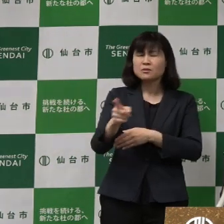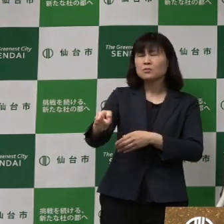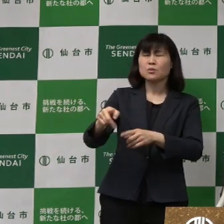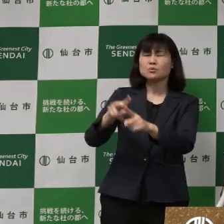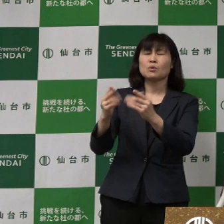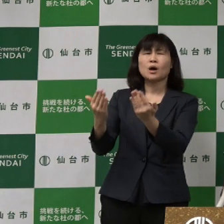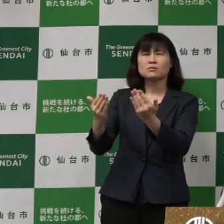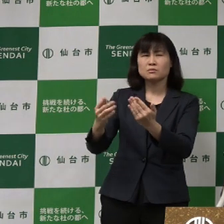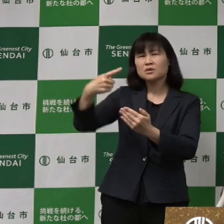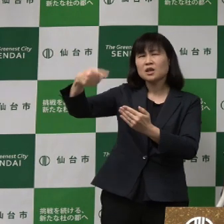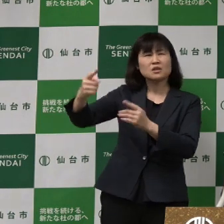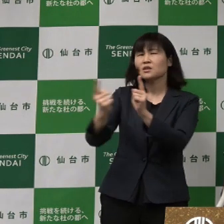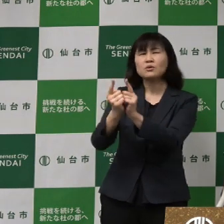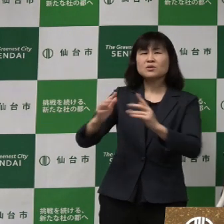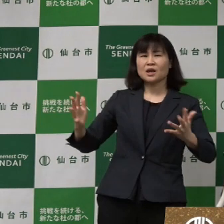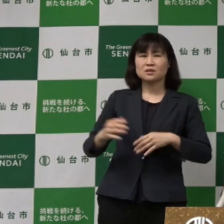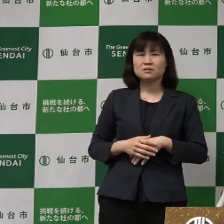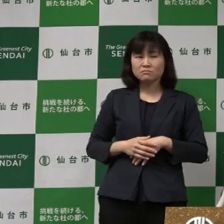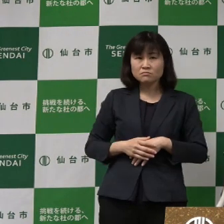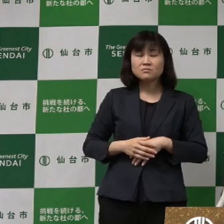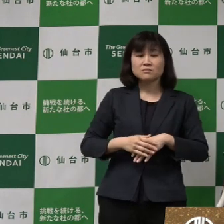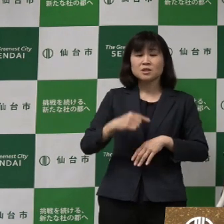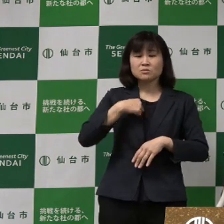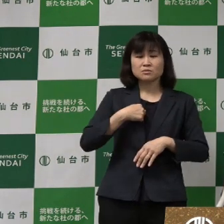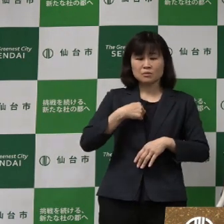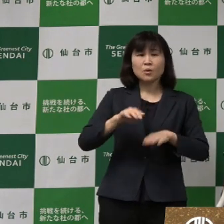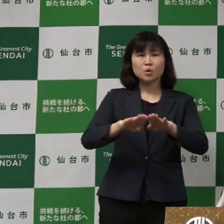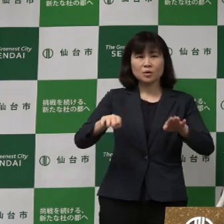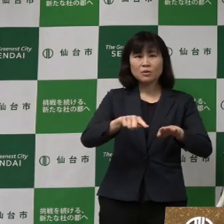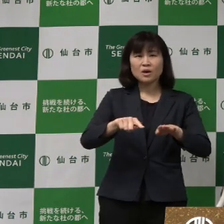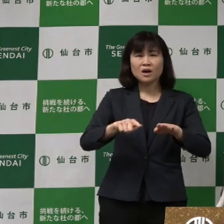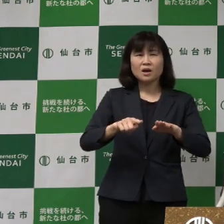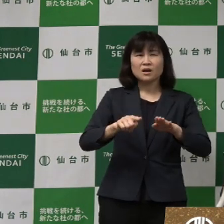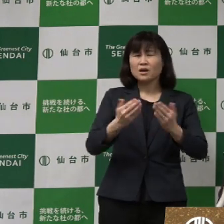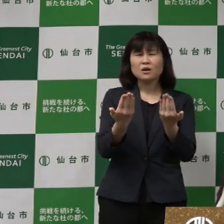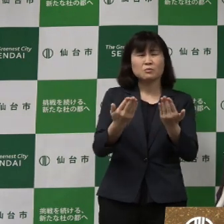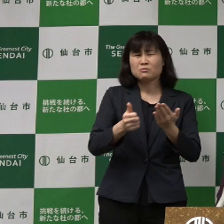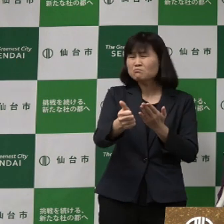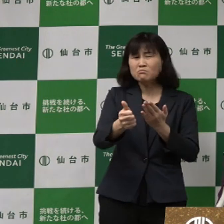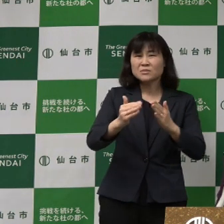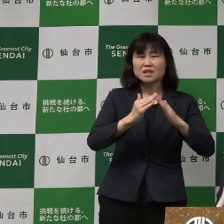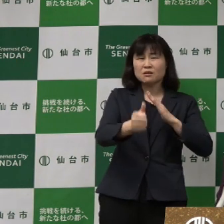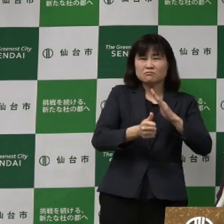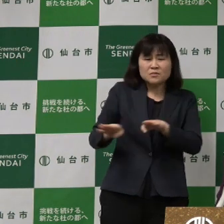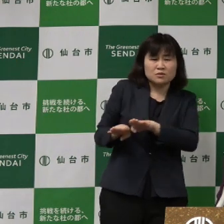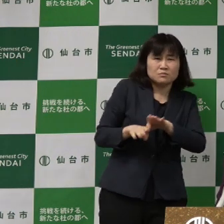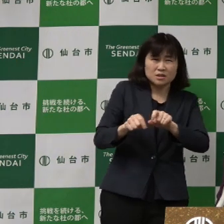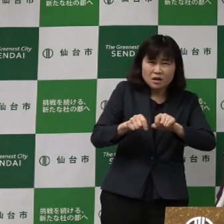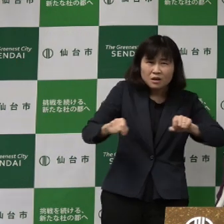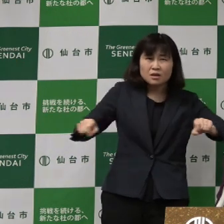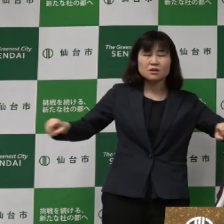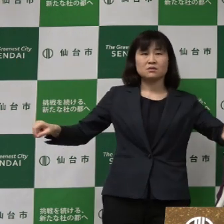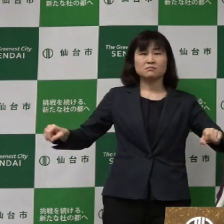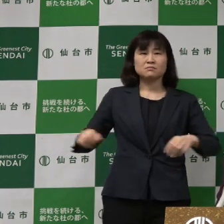くて、児童が長い時間休んでいらっしゃることにかなり悩んでいらっしゃるみたいなんですけれども、長い期間児